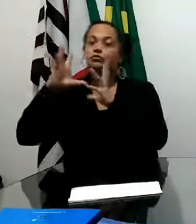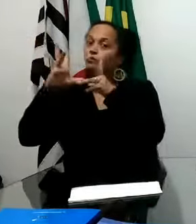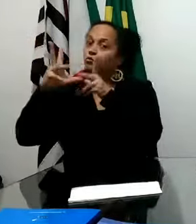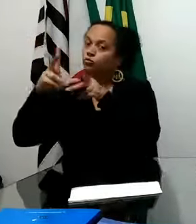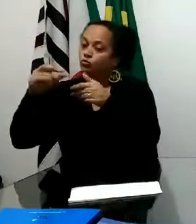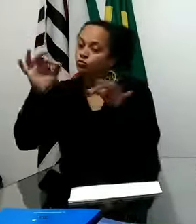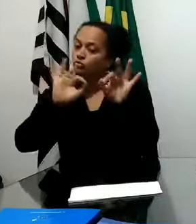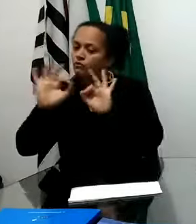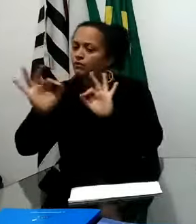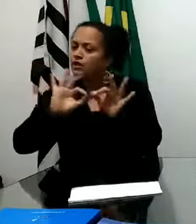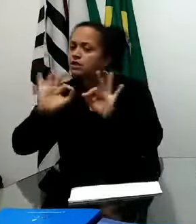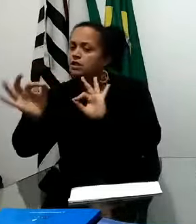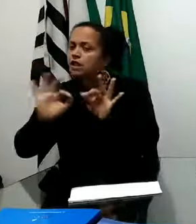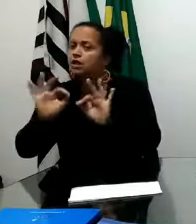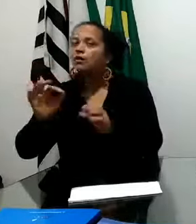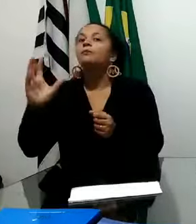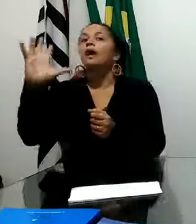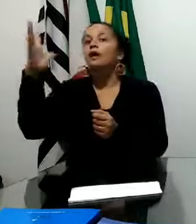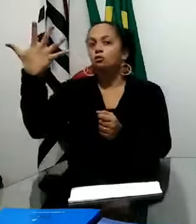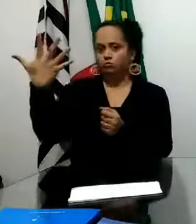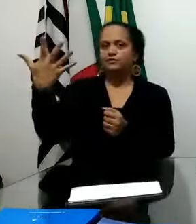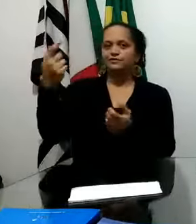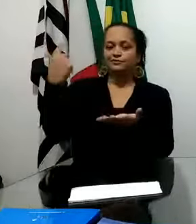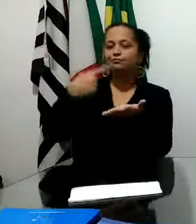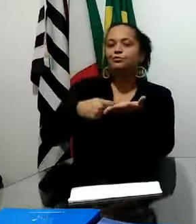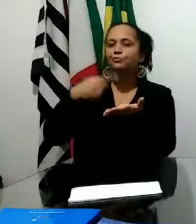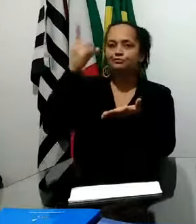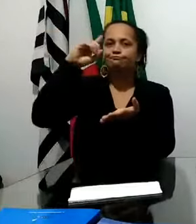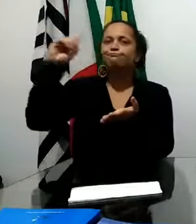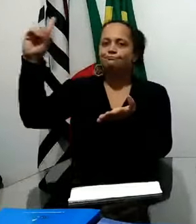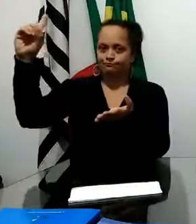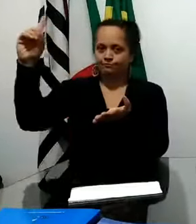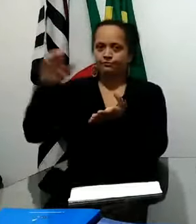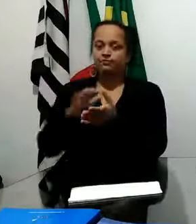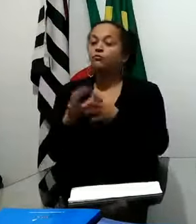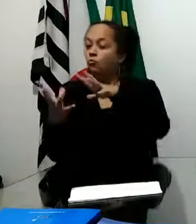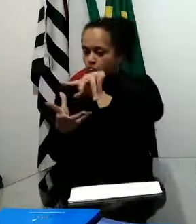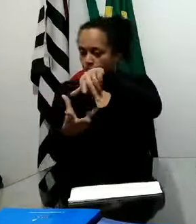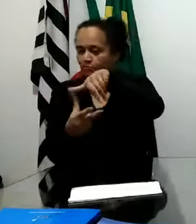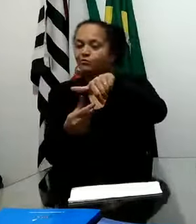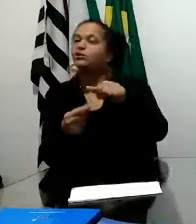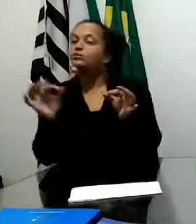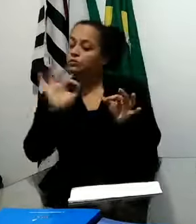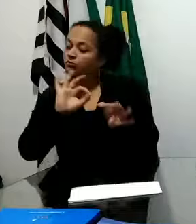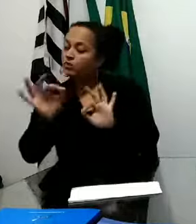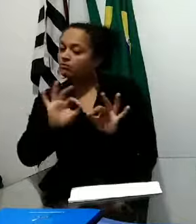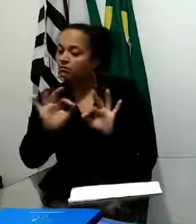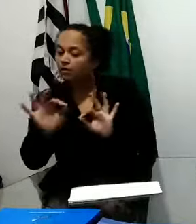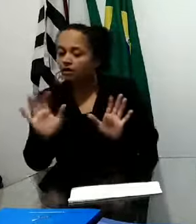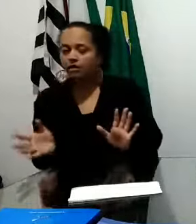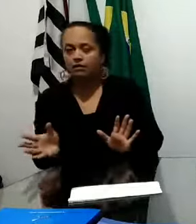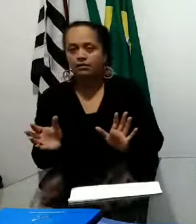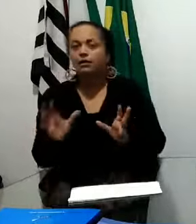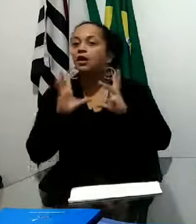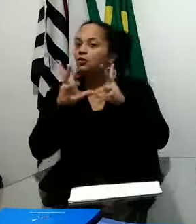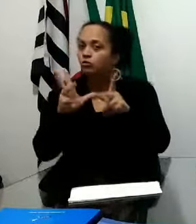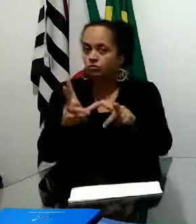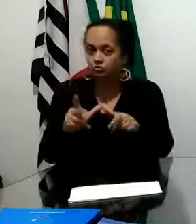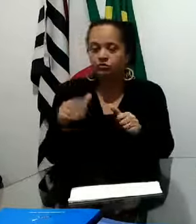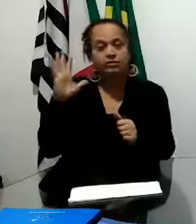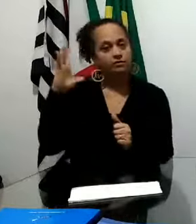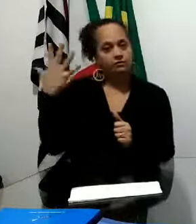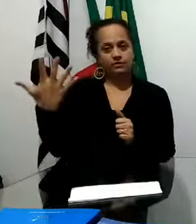que o propósito de Deus se cumpra. O cenário mundial está sendo preparado. As coisas estão sendo colocadas no seu